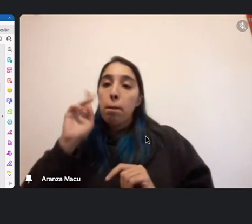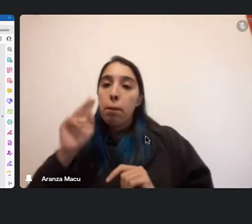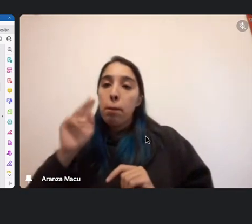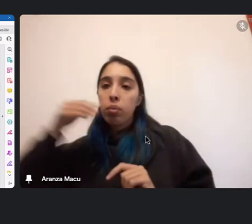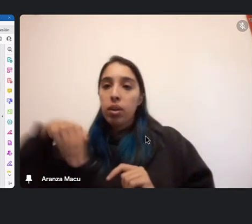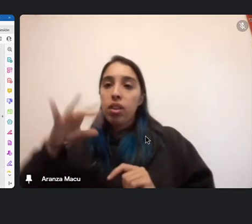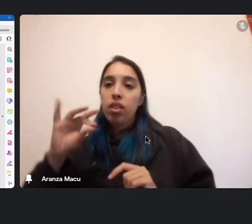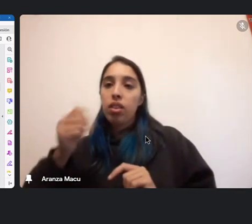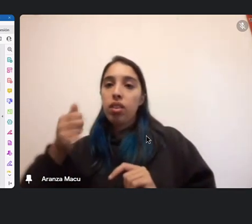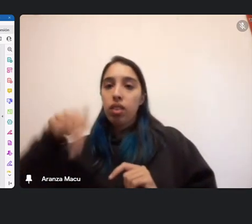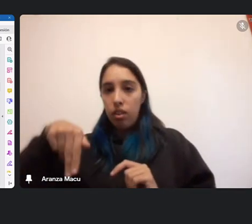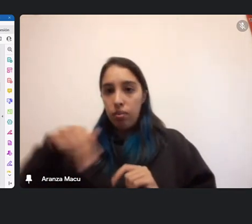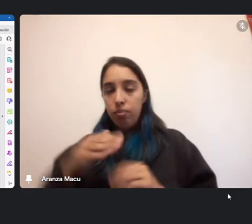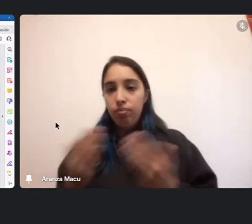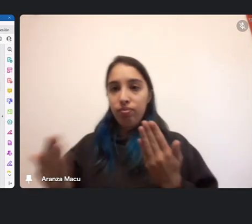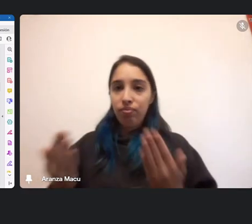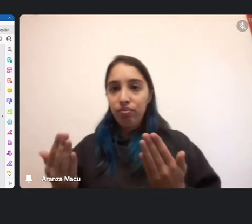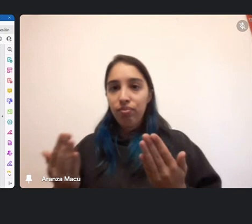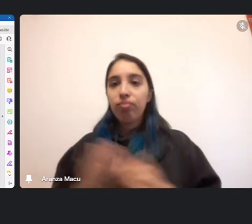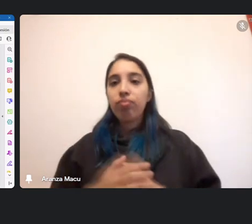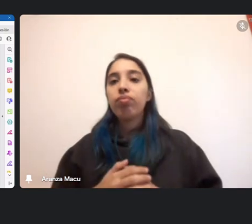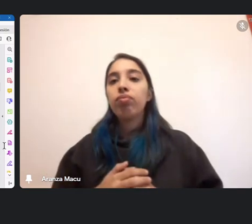C.